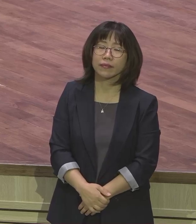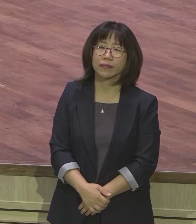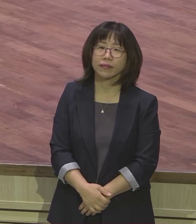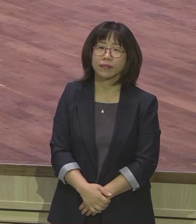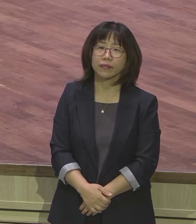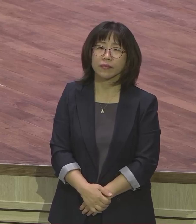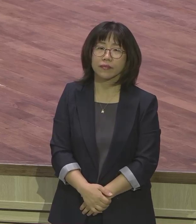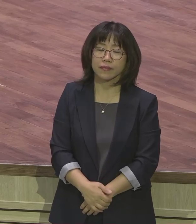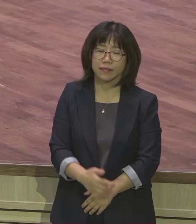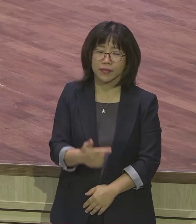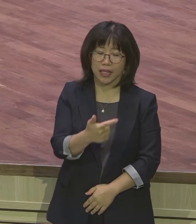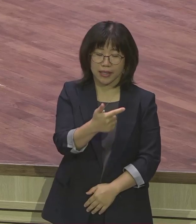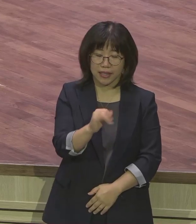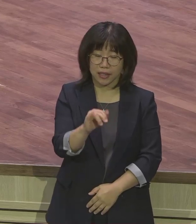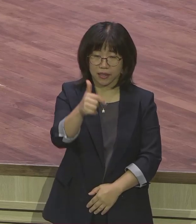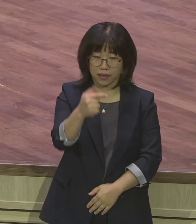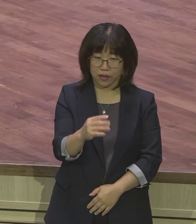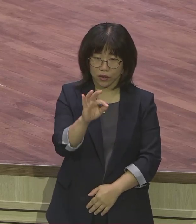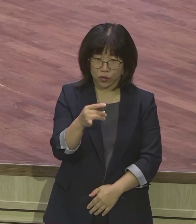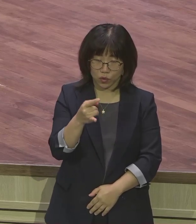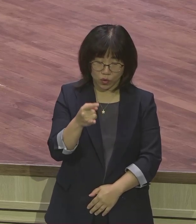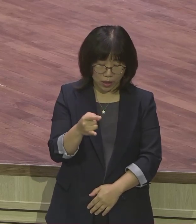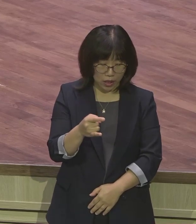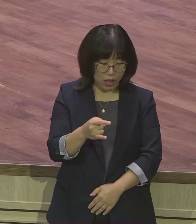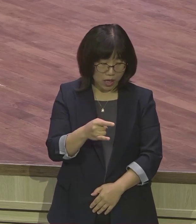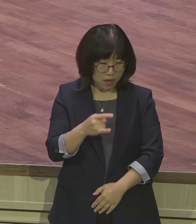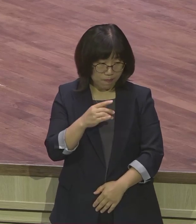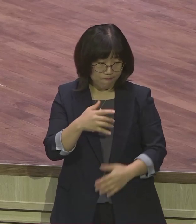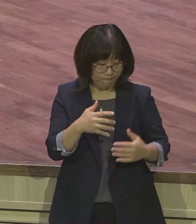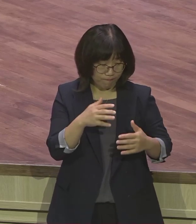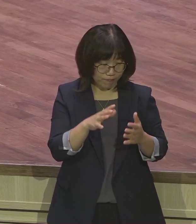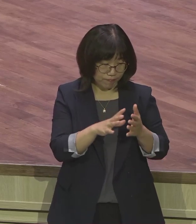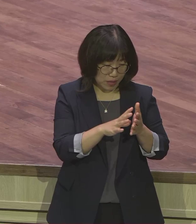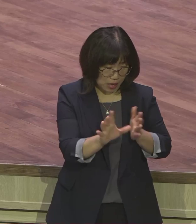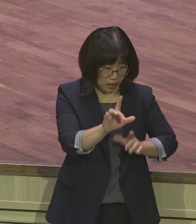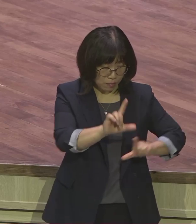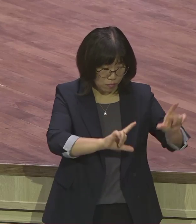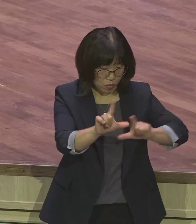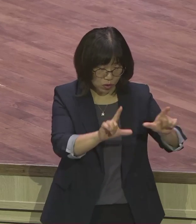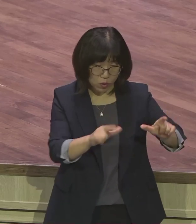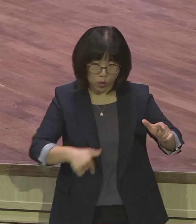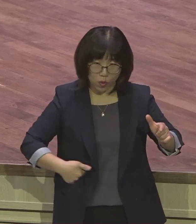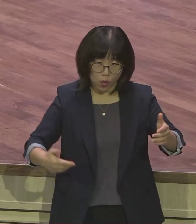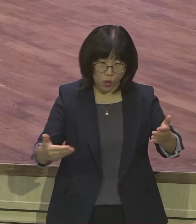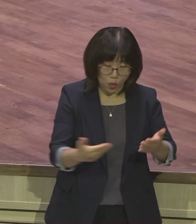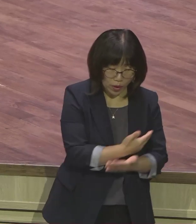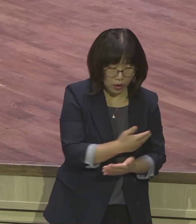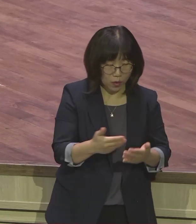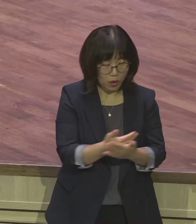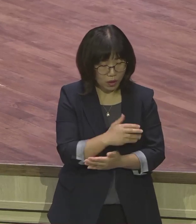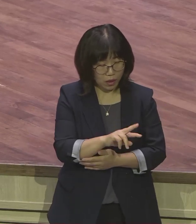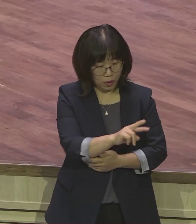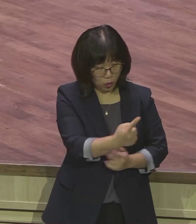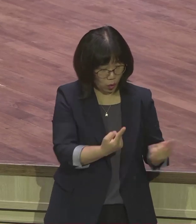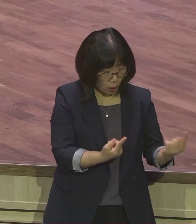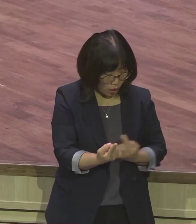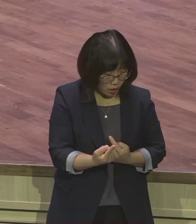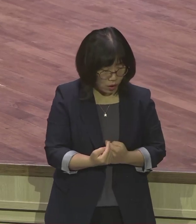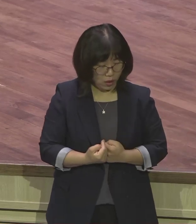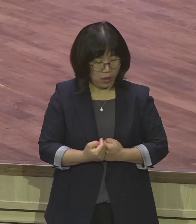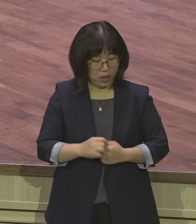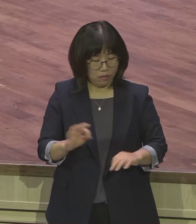이 니누의 사람들이 그 악한 생활에서 돌이켜서 하나님 앞에 회개하고 돌아오는 이